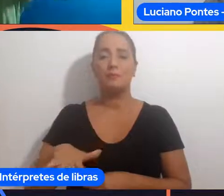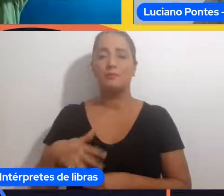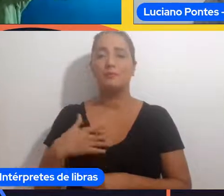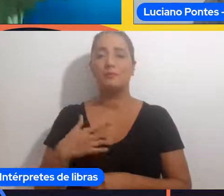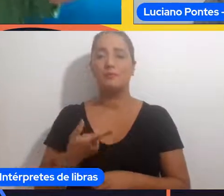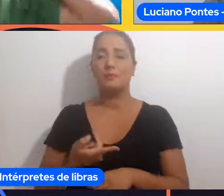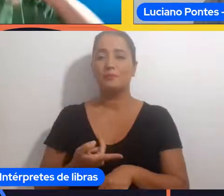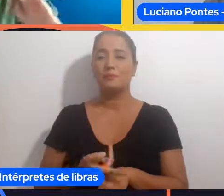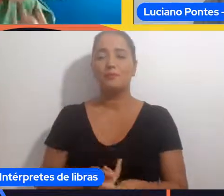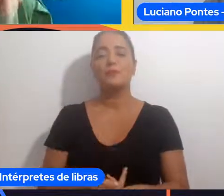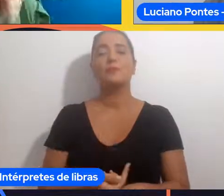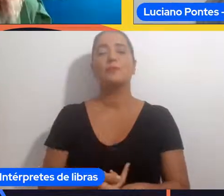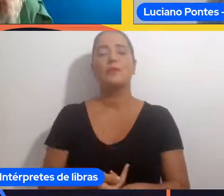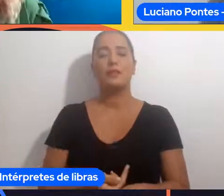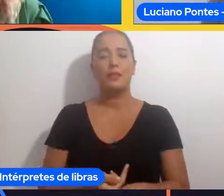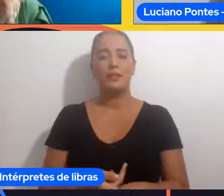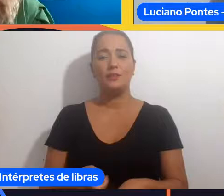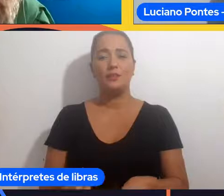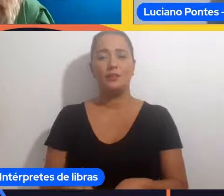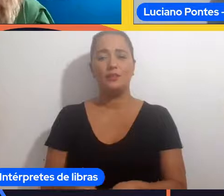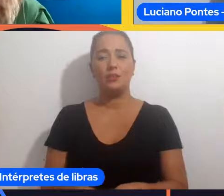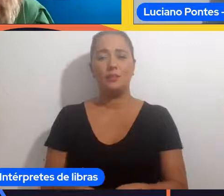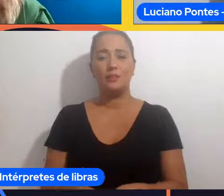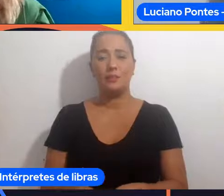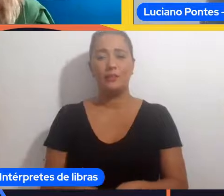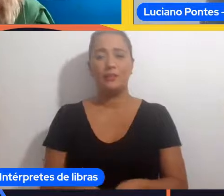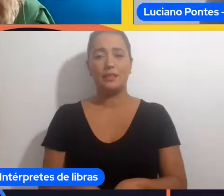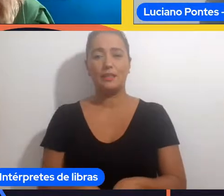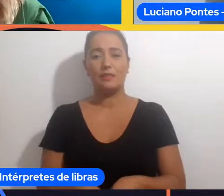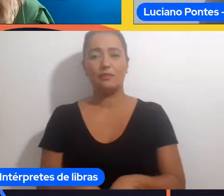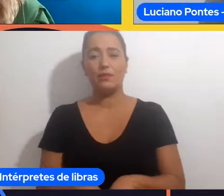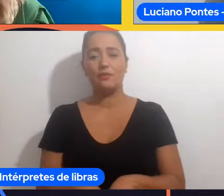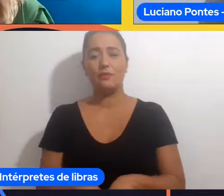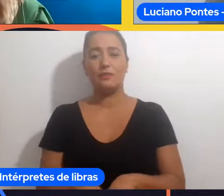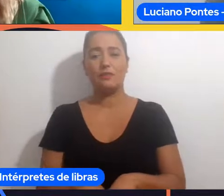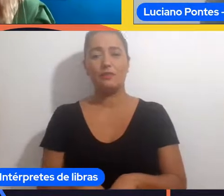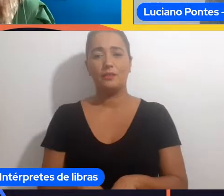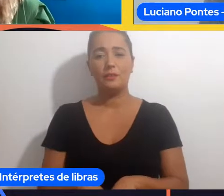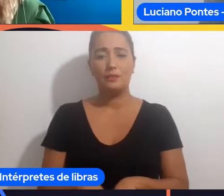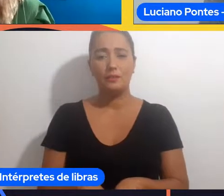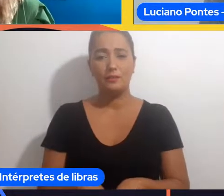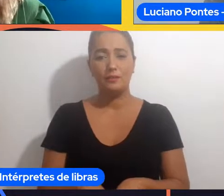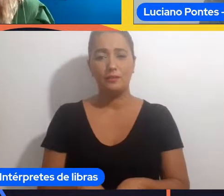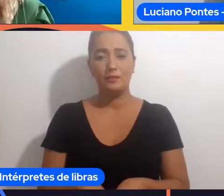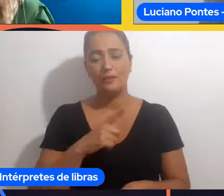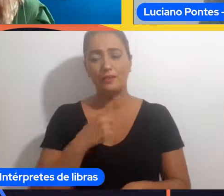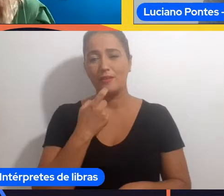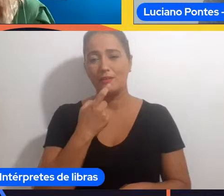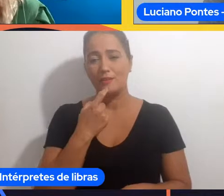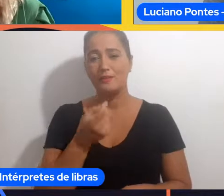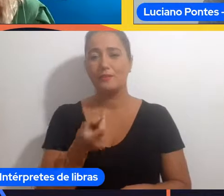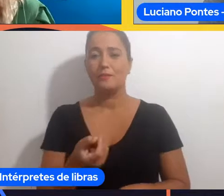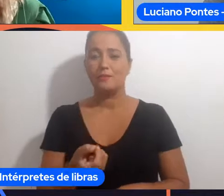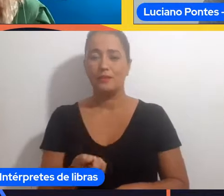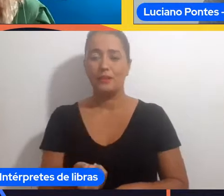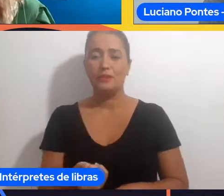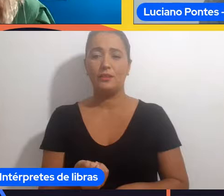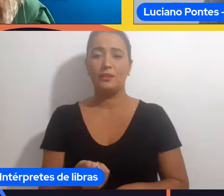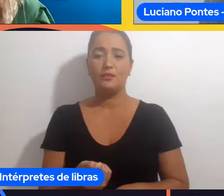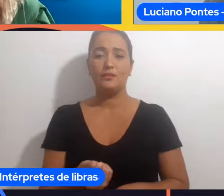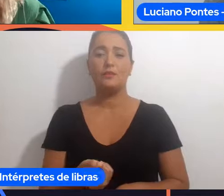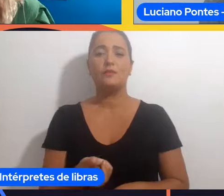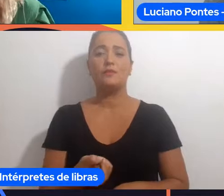de coração de pombo, que chamam, umas sementinhas vermelhas. Então, lembro eu em